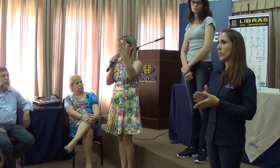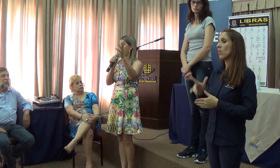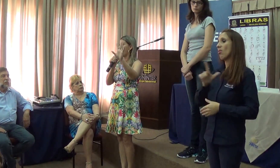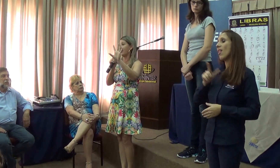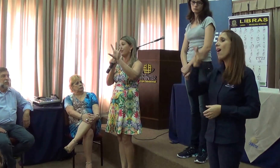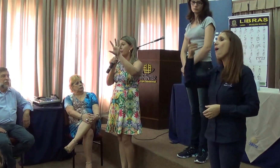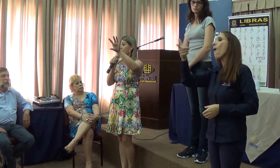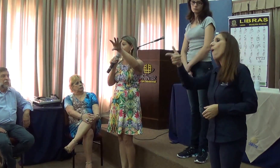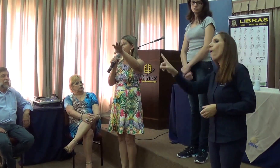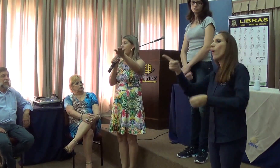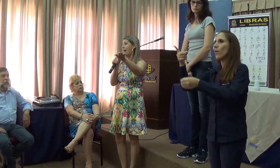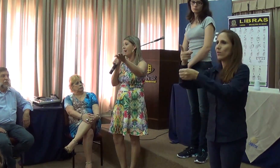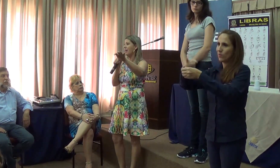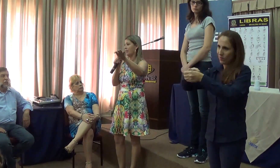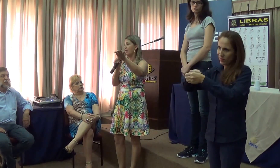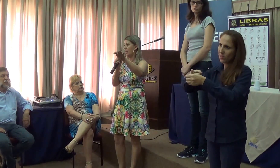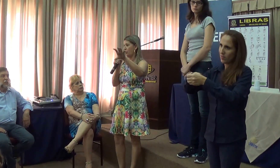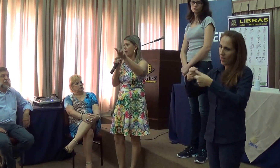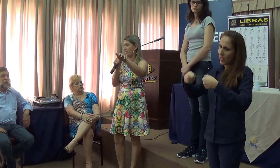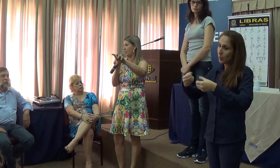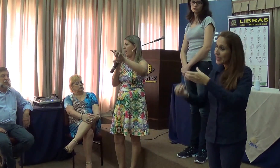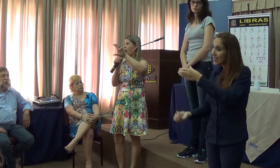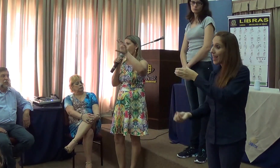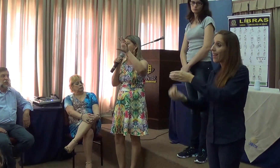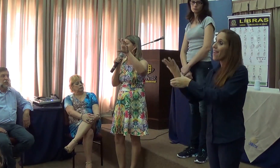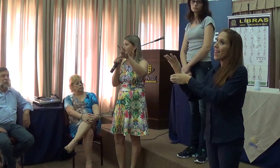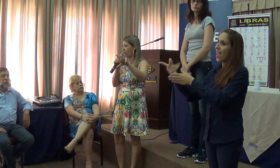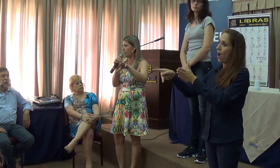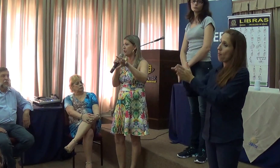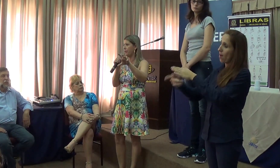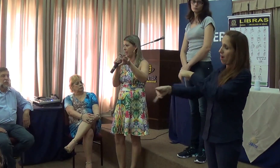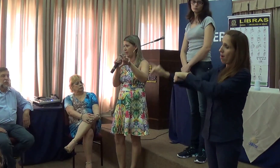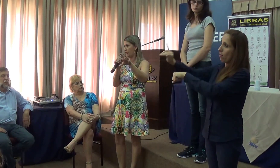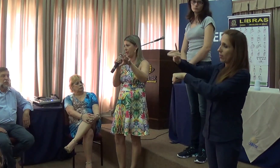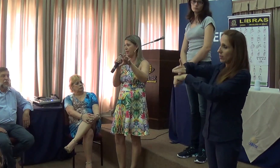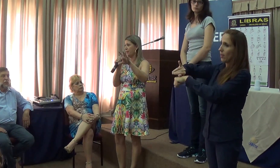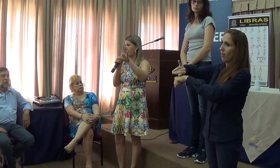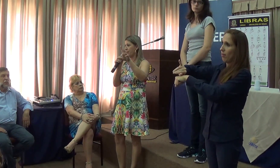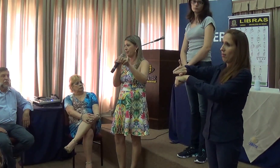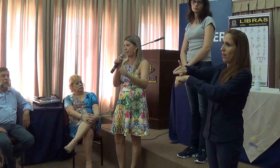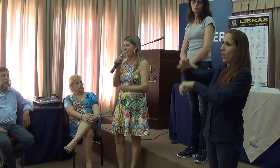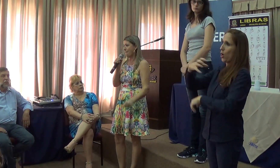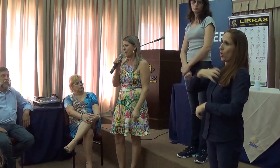município, eles vão ter que criar a sua central ou uma forma diferente.